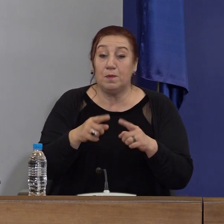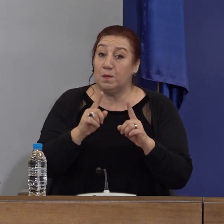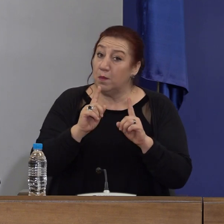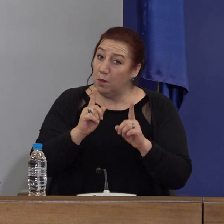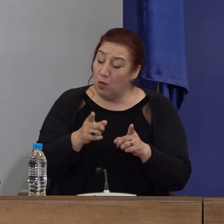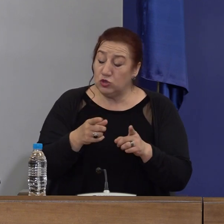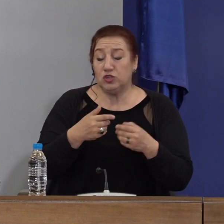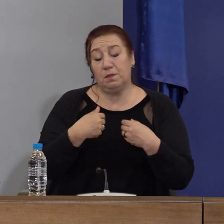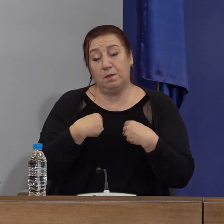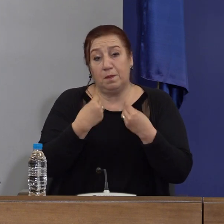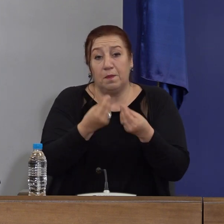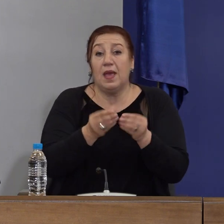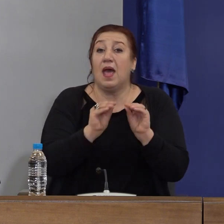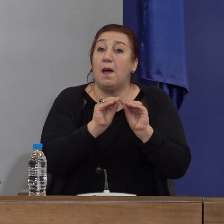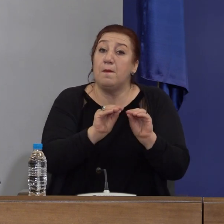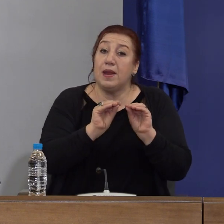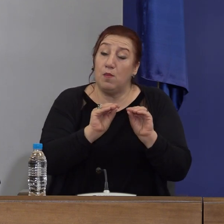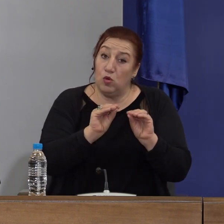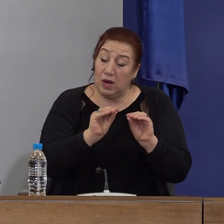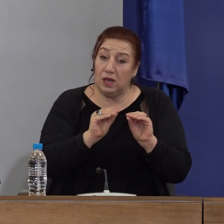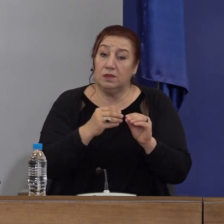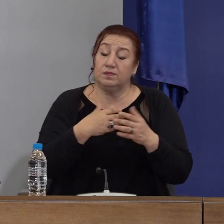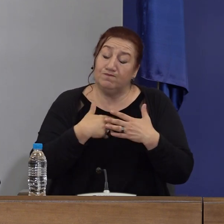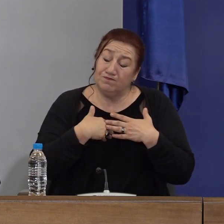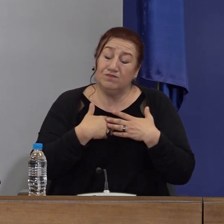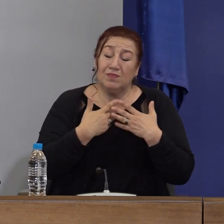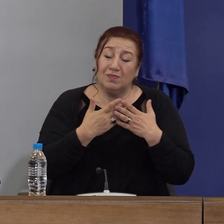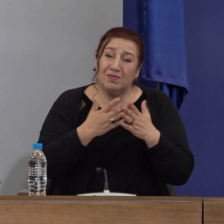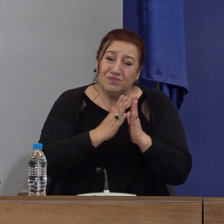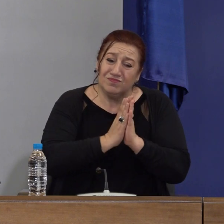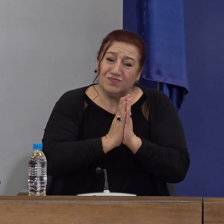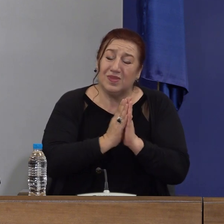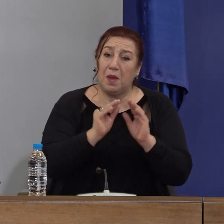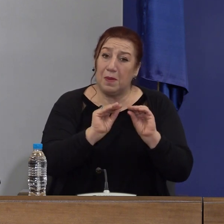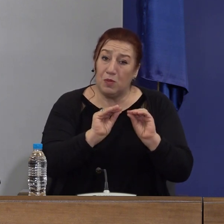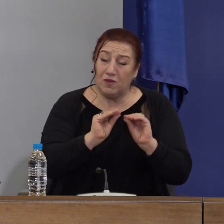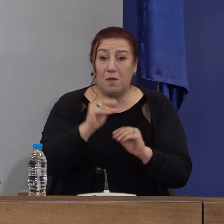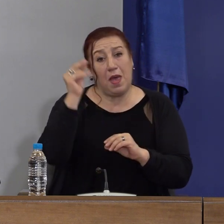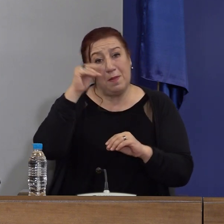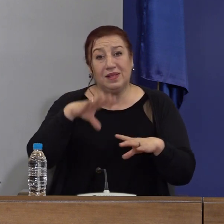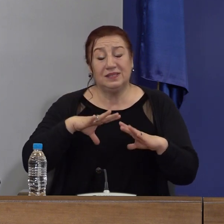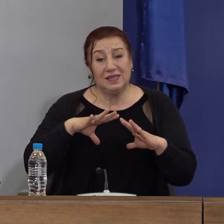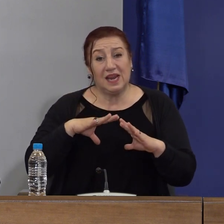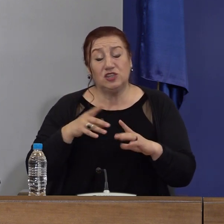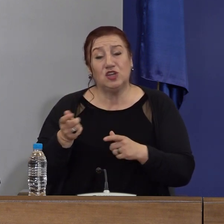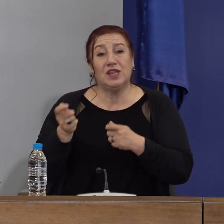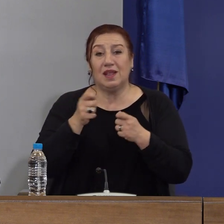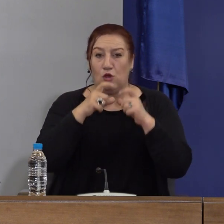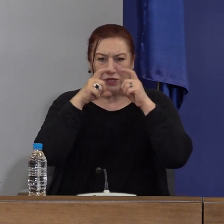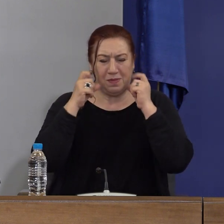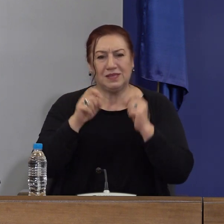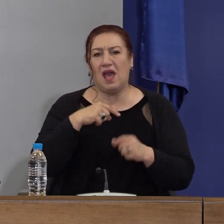можем да препоръчаме, и то горещо да препоръчаме на българските граждани да носят маски. Става въпрос за театри,